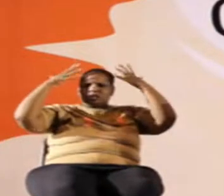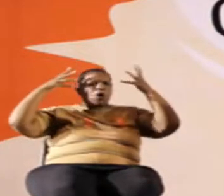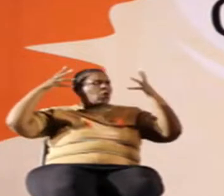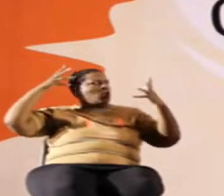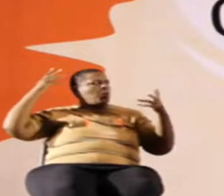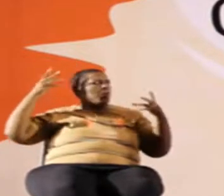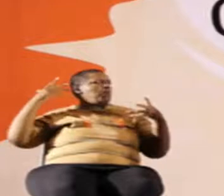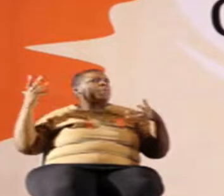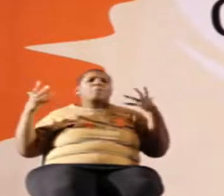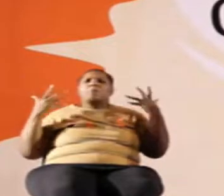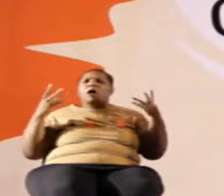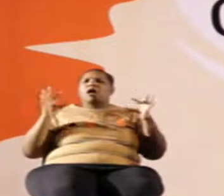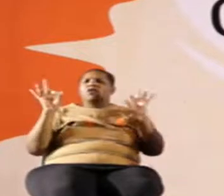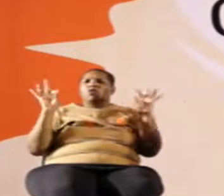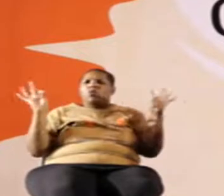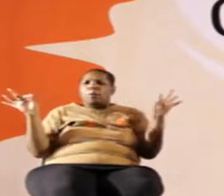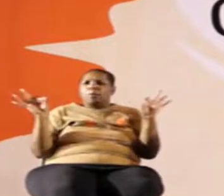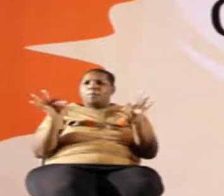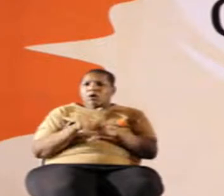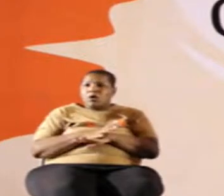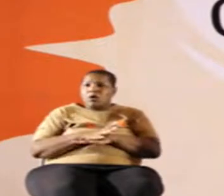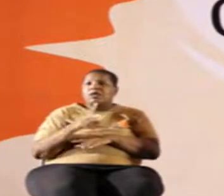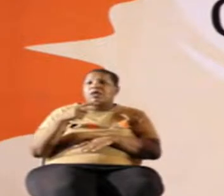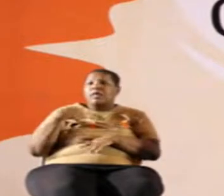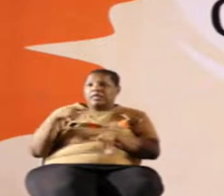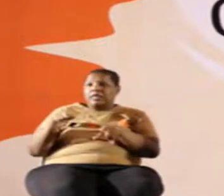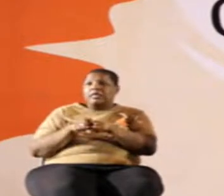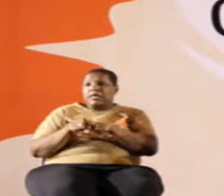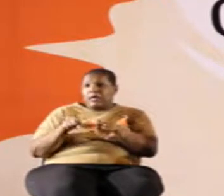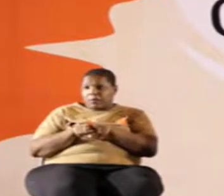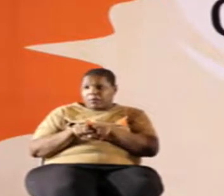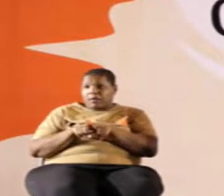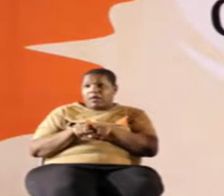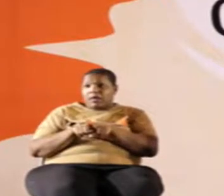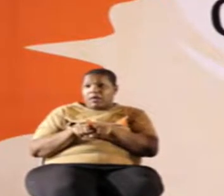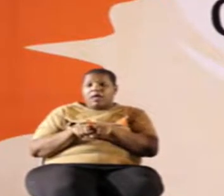elas se produziam completamente, elas eram,